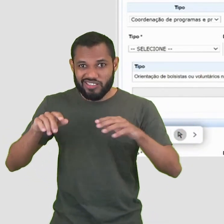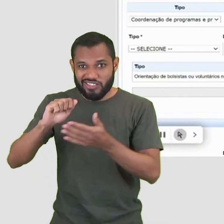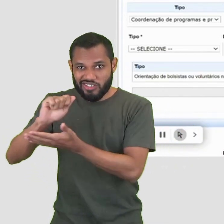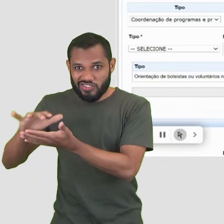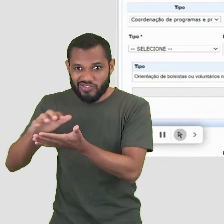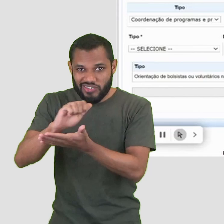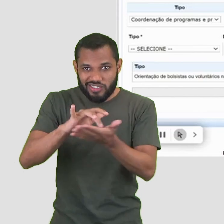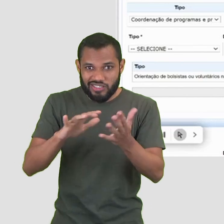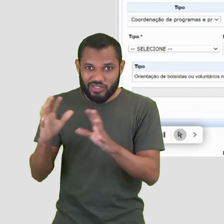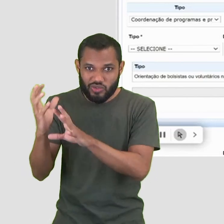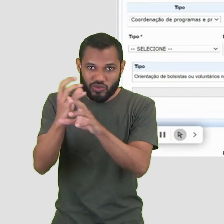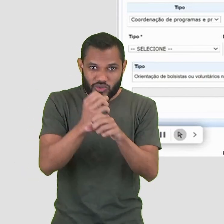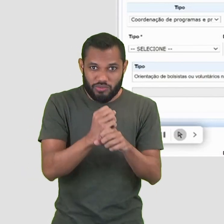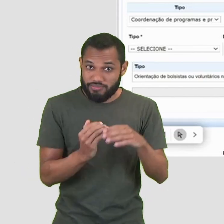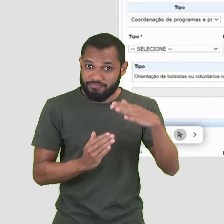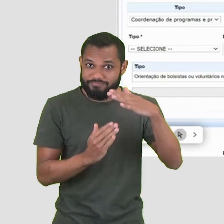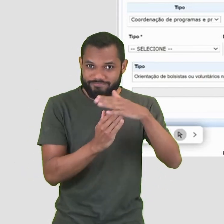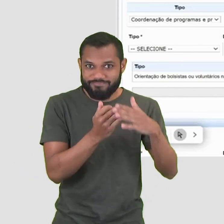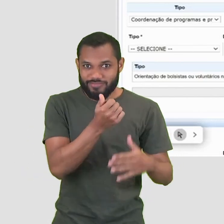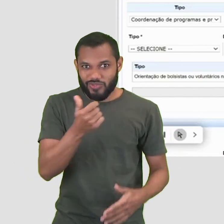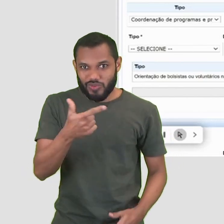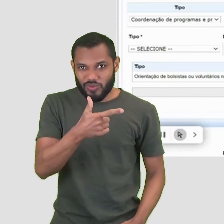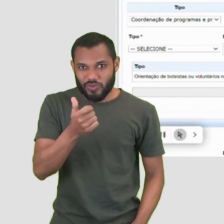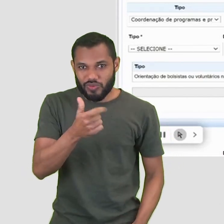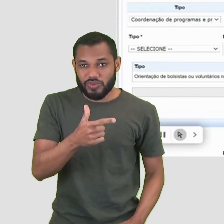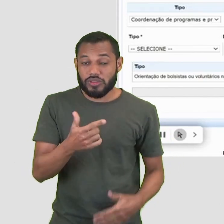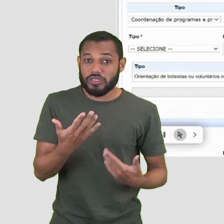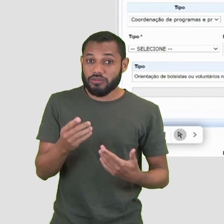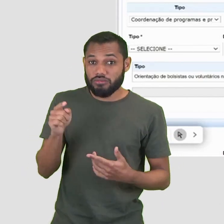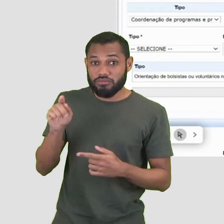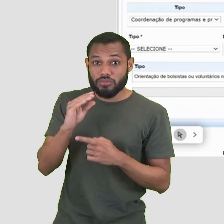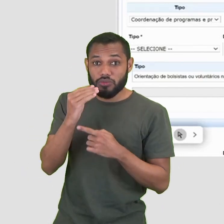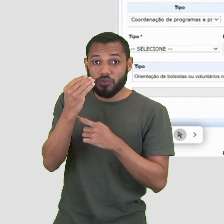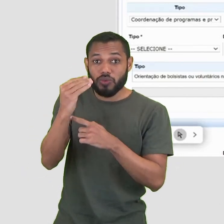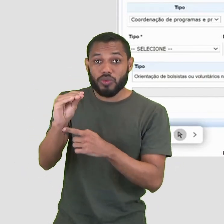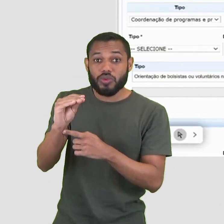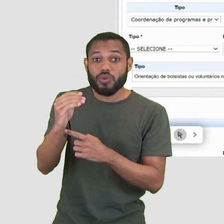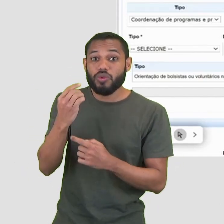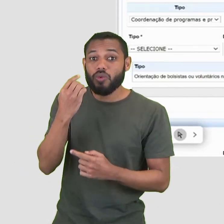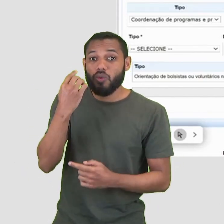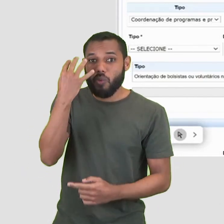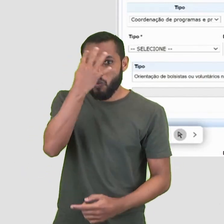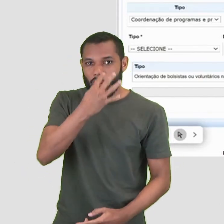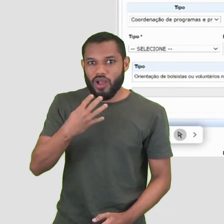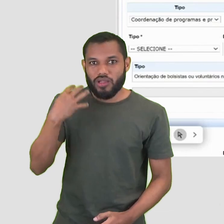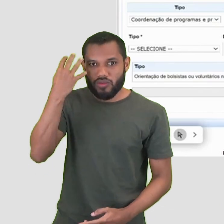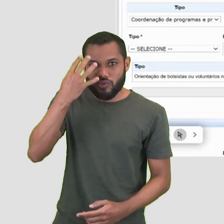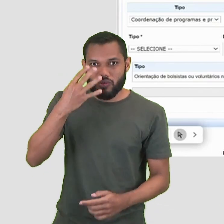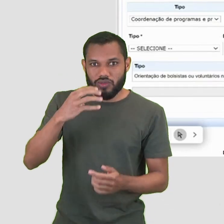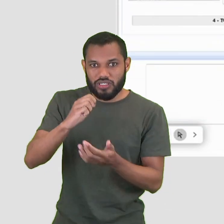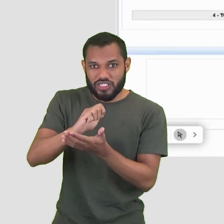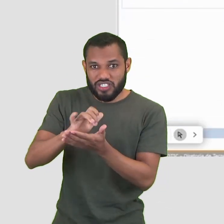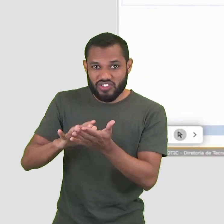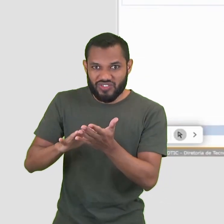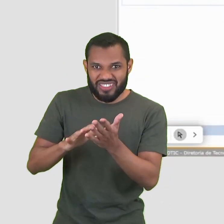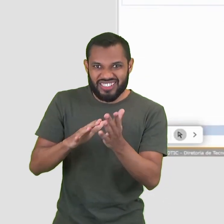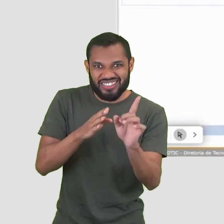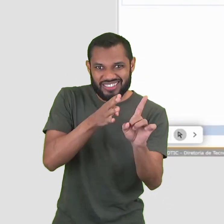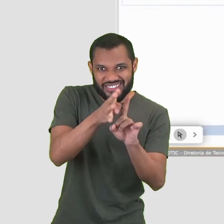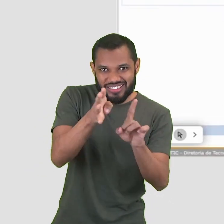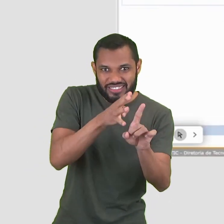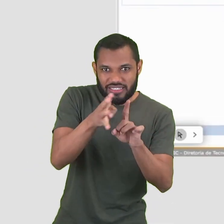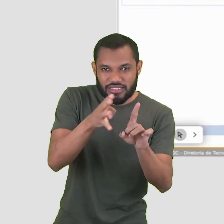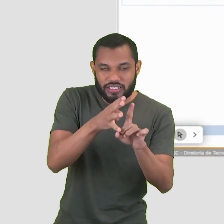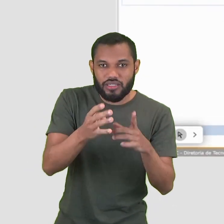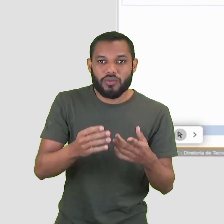atividades. Então, aqui eu fiquei com 4 horas, né? Esse docente ficou com 4 horas de carga horária de atividades de extensão.